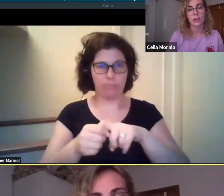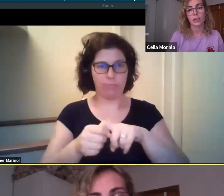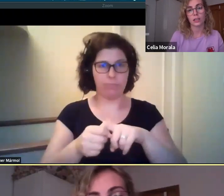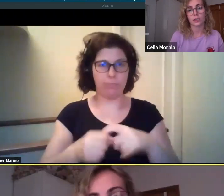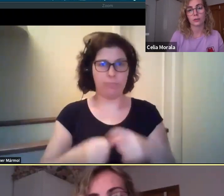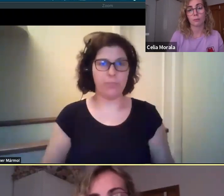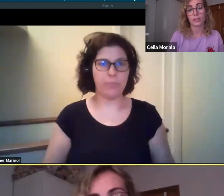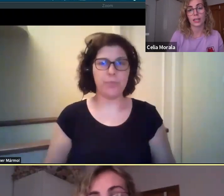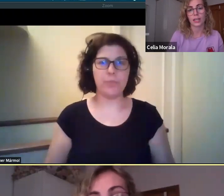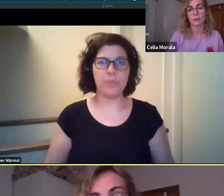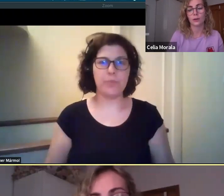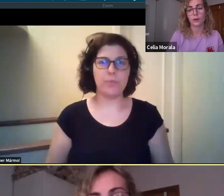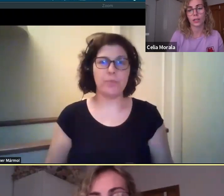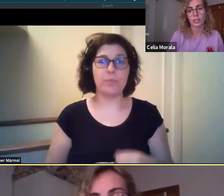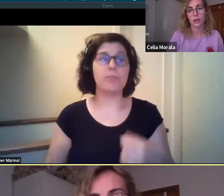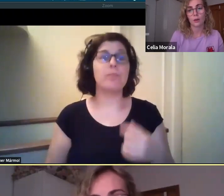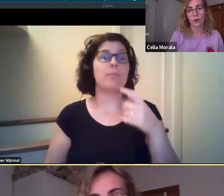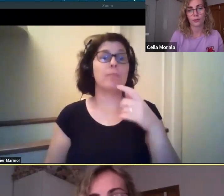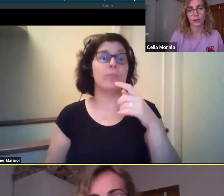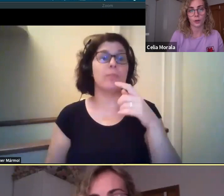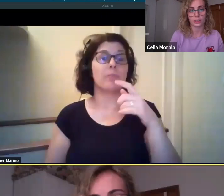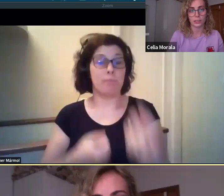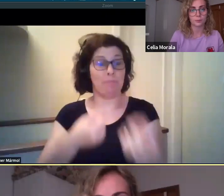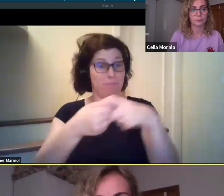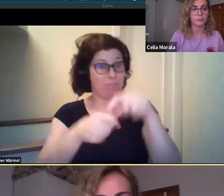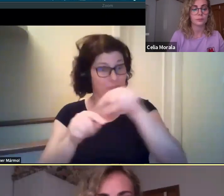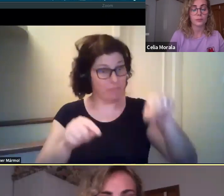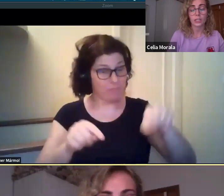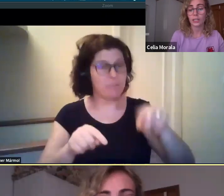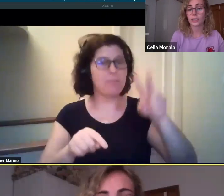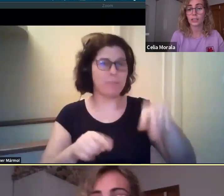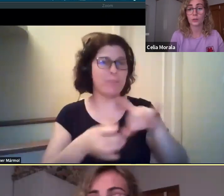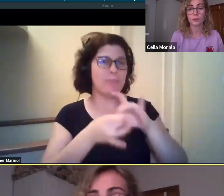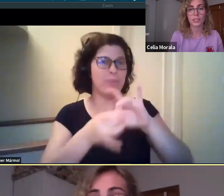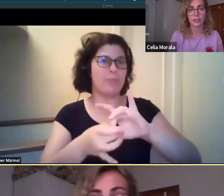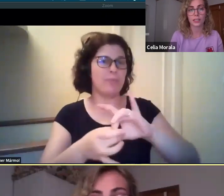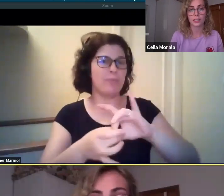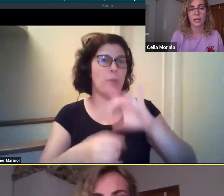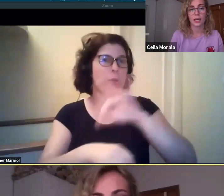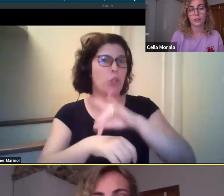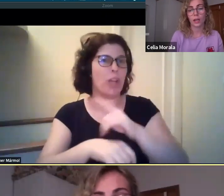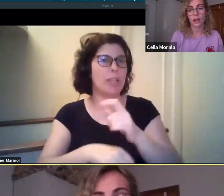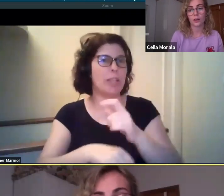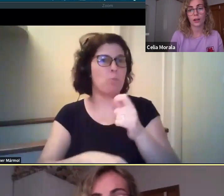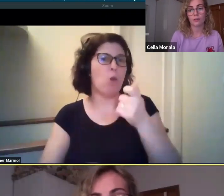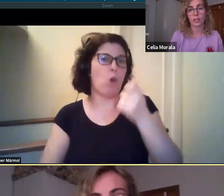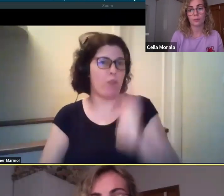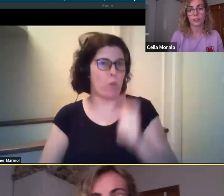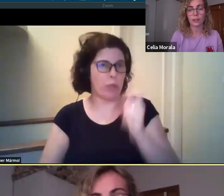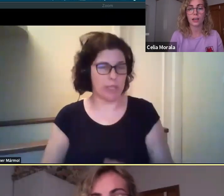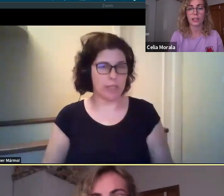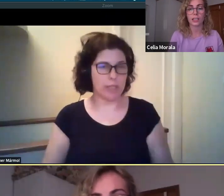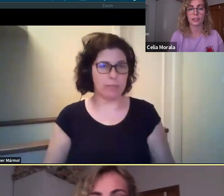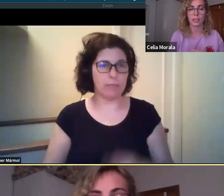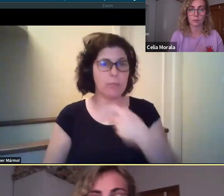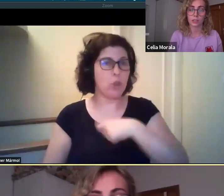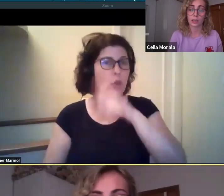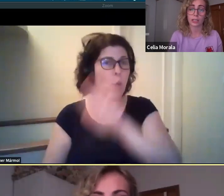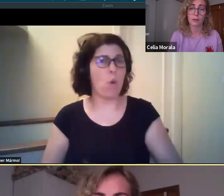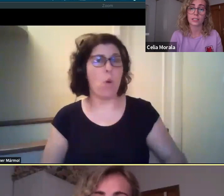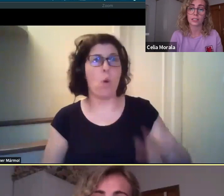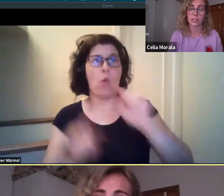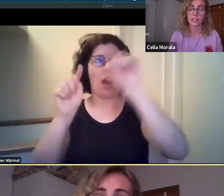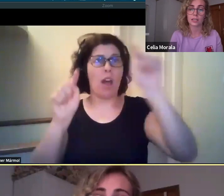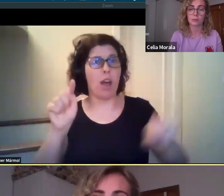representantes pertenecen a patologías poco frecuentes. Estamos presentes en toda la geografía española y tenemos